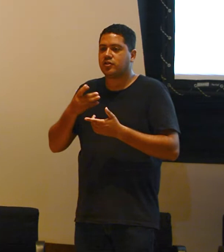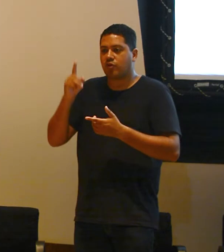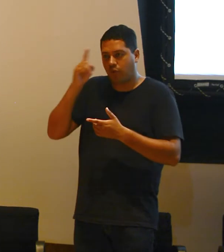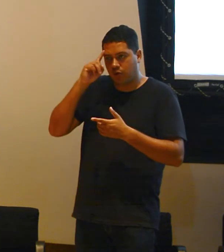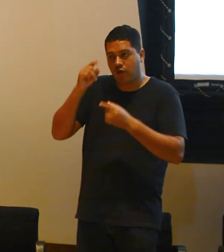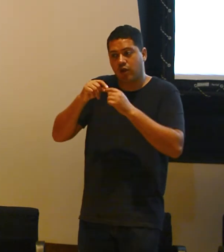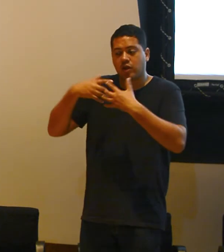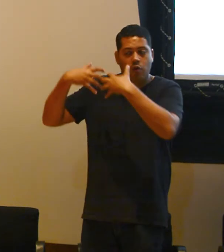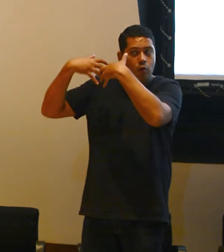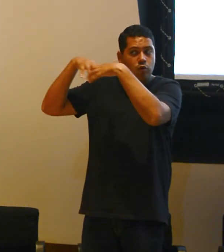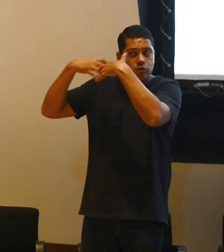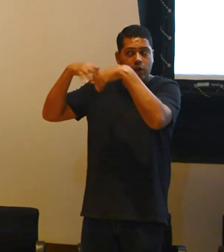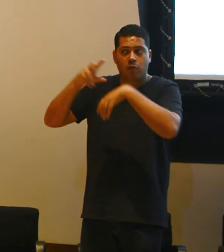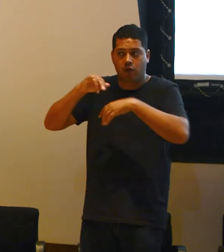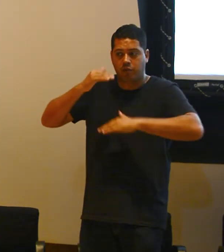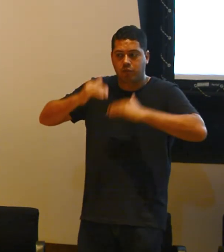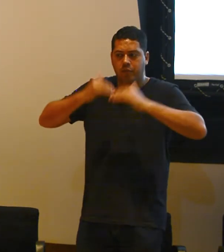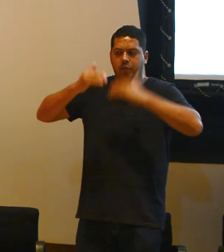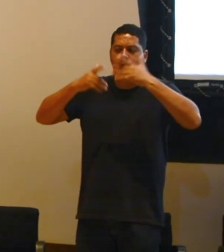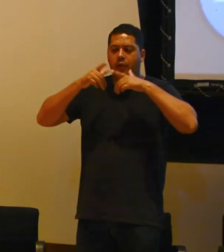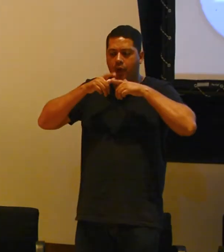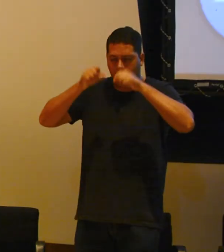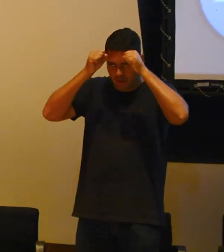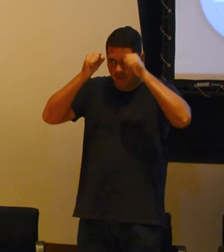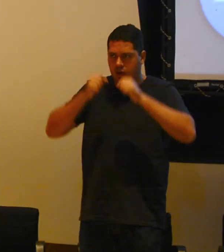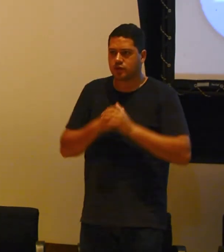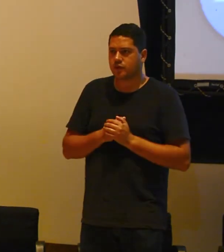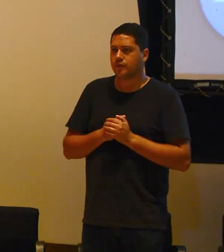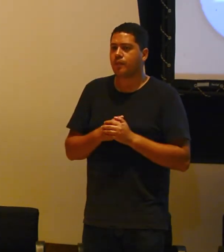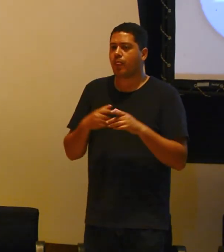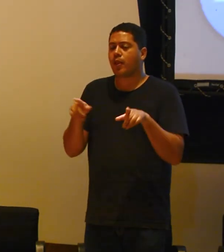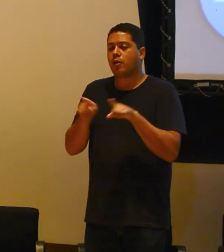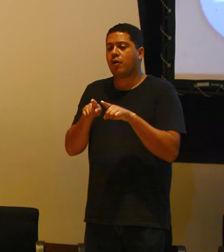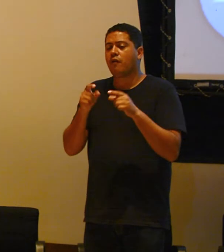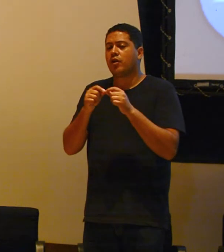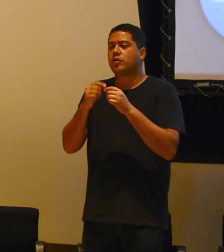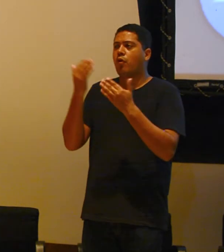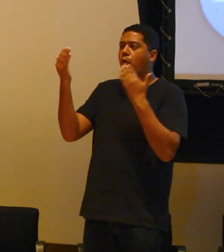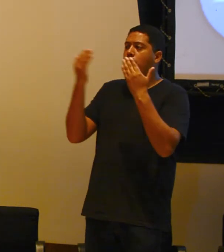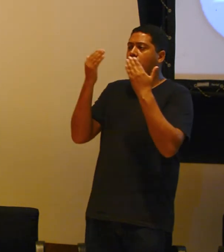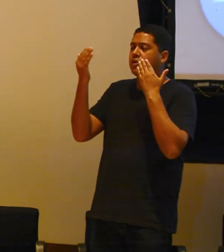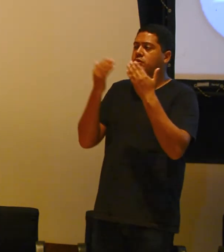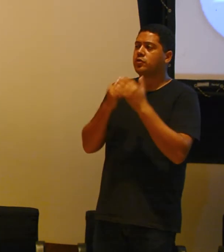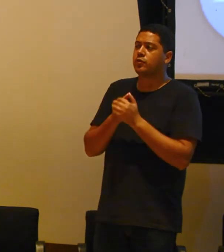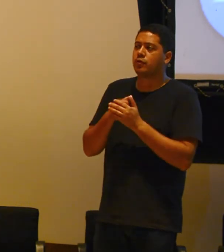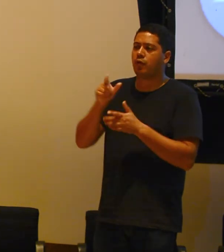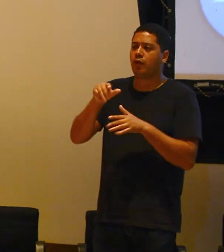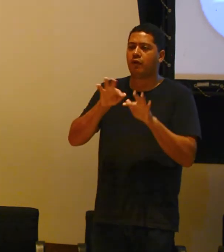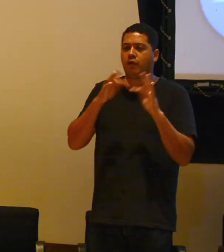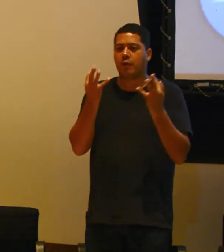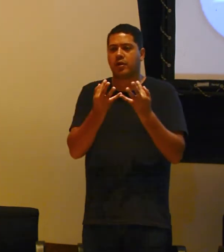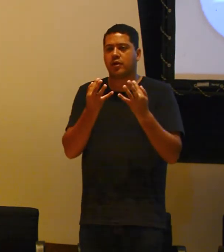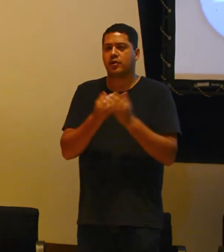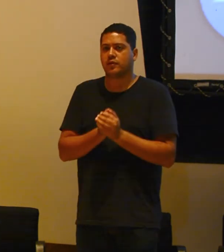vá desenvolvendo essa questão de linguagem. Então, fazendo uma analogia aqui sobre essa questão da família, né,